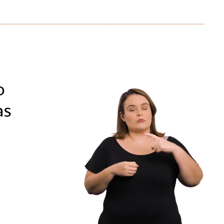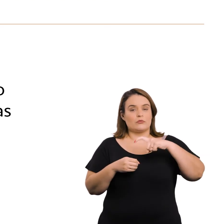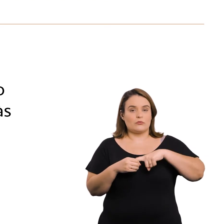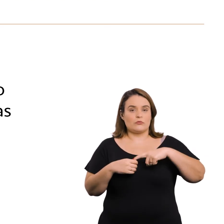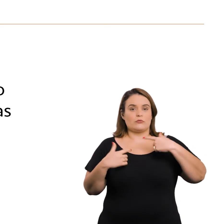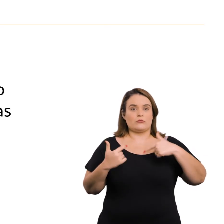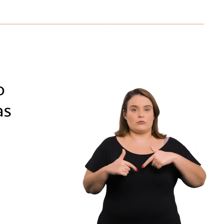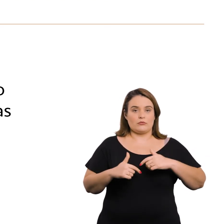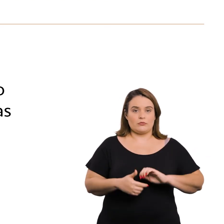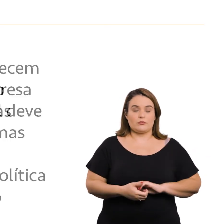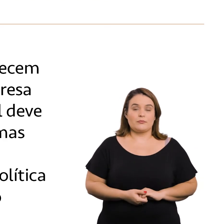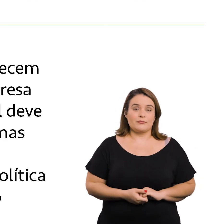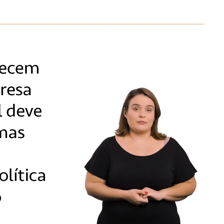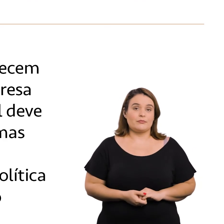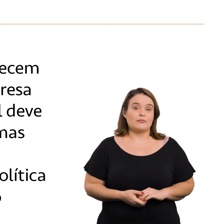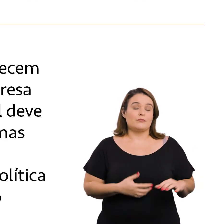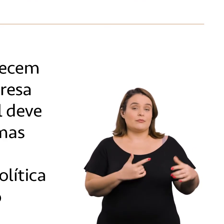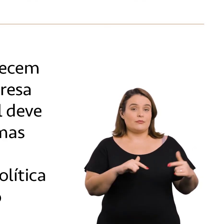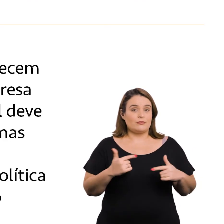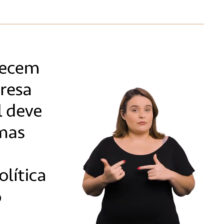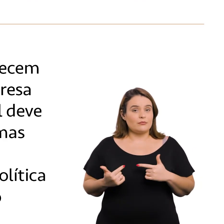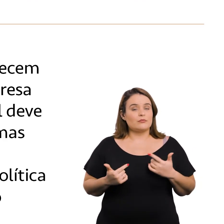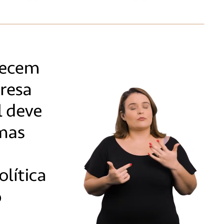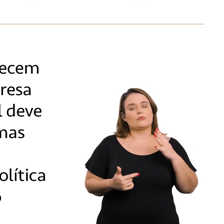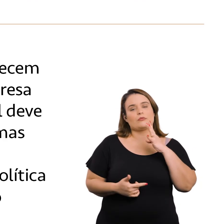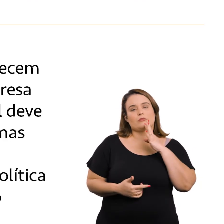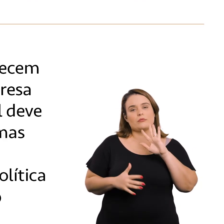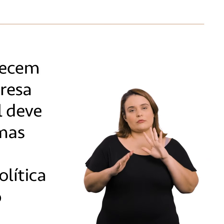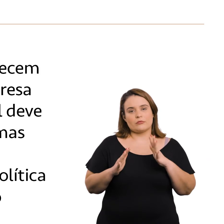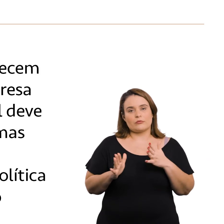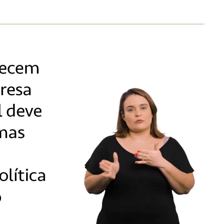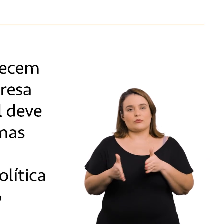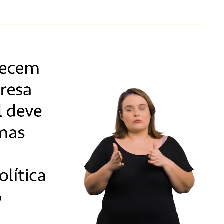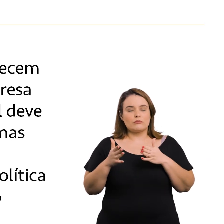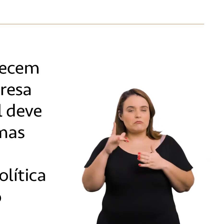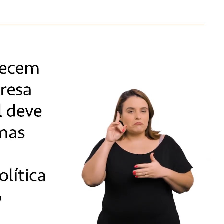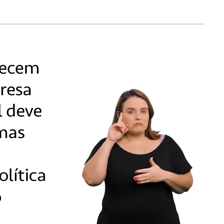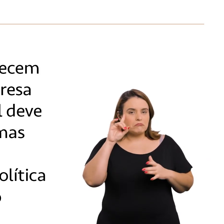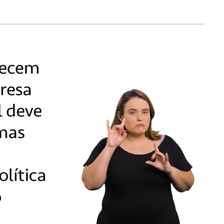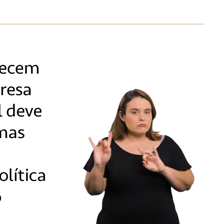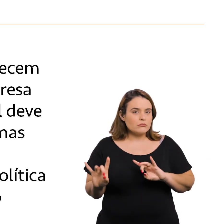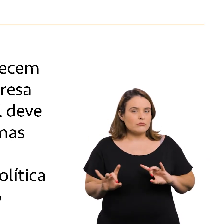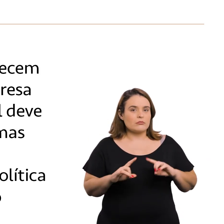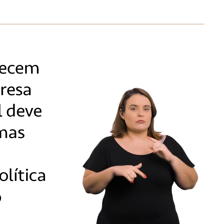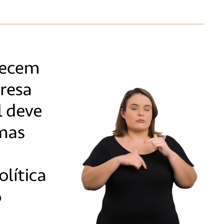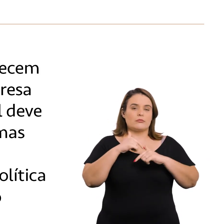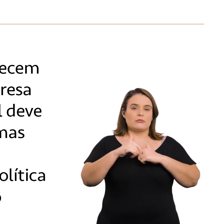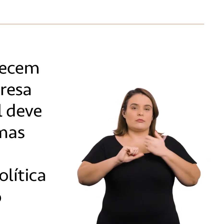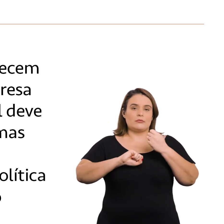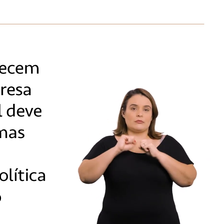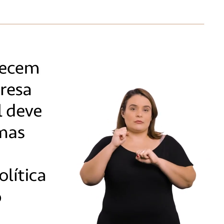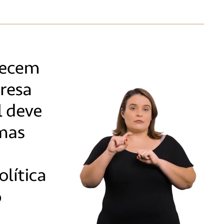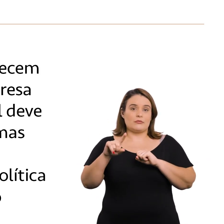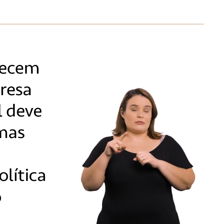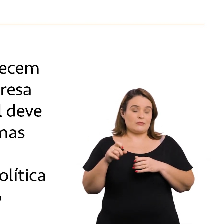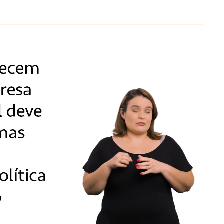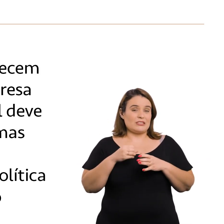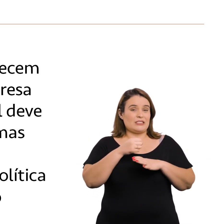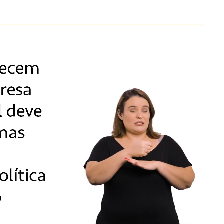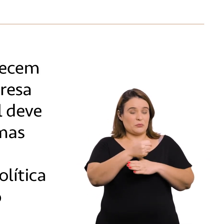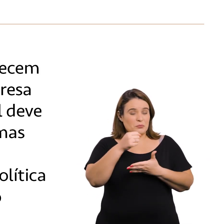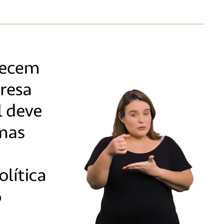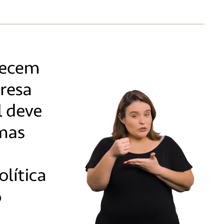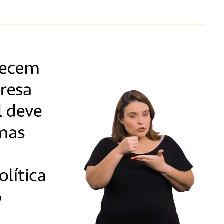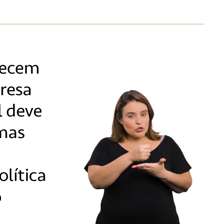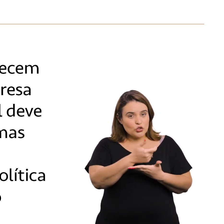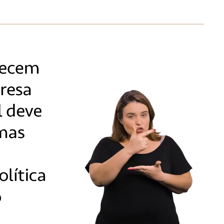retorno às atividades. Esses trabalhadores já conhecem a rotina de trabalho da empresa e sua reinserção profissional deve